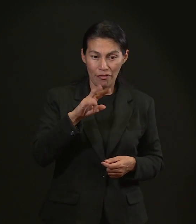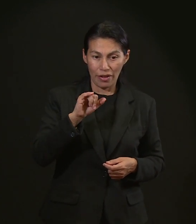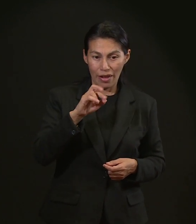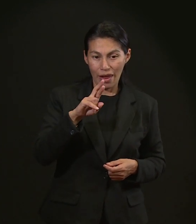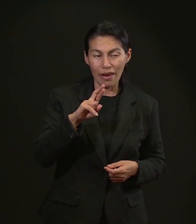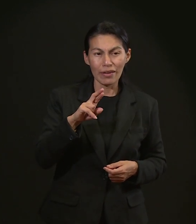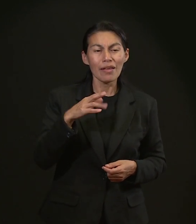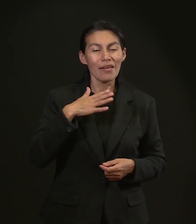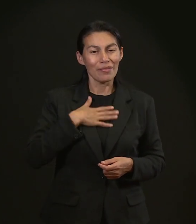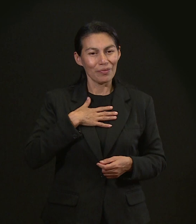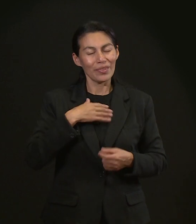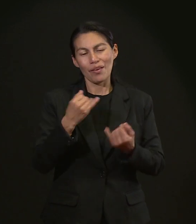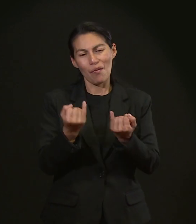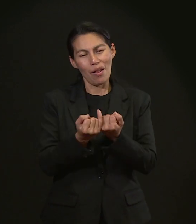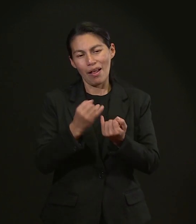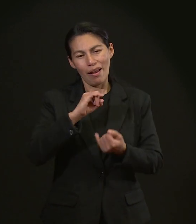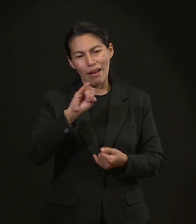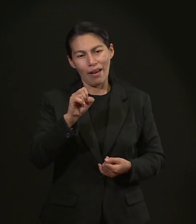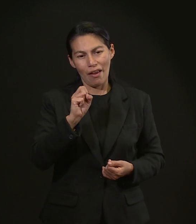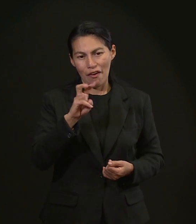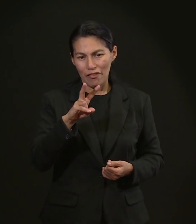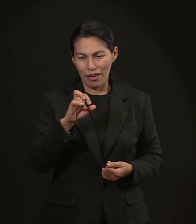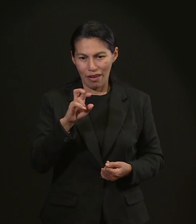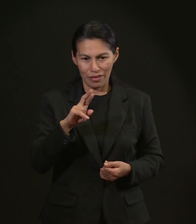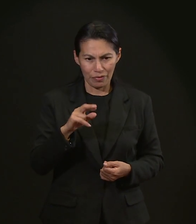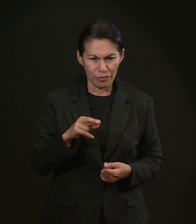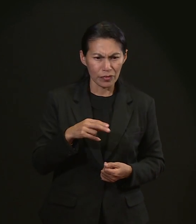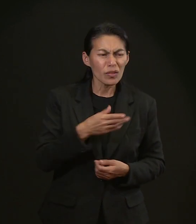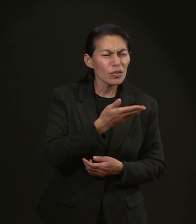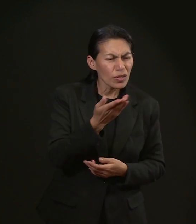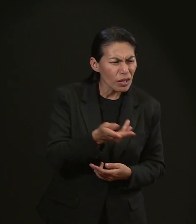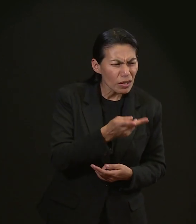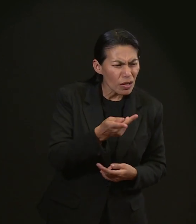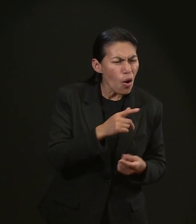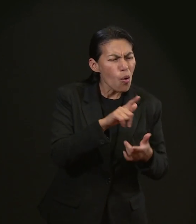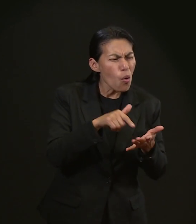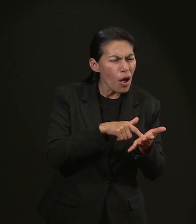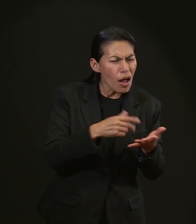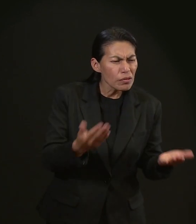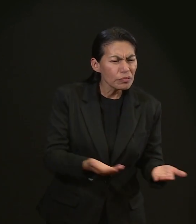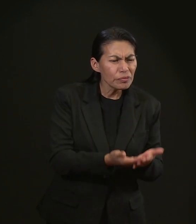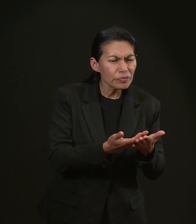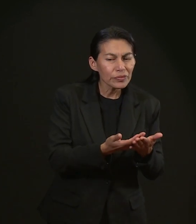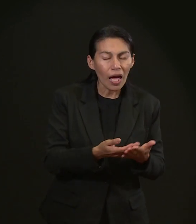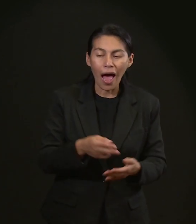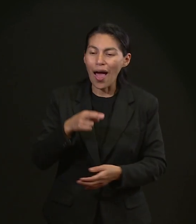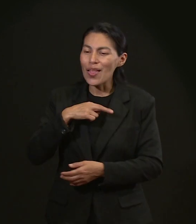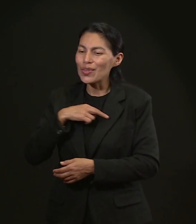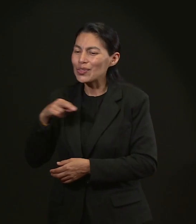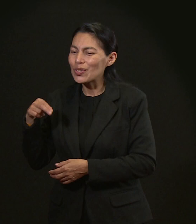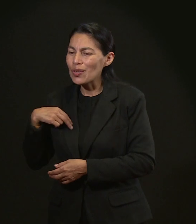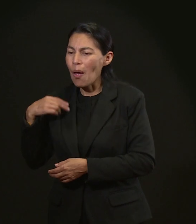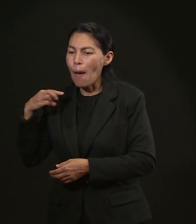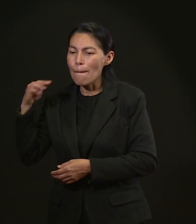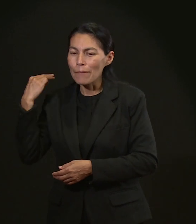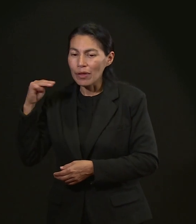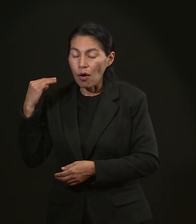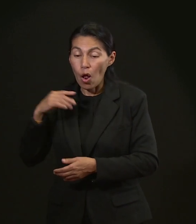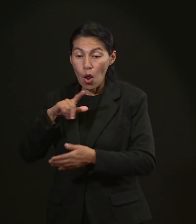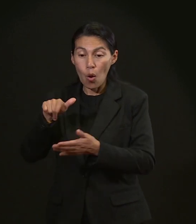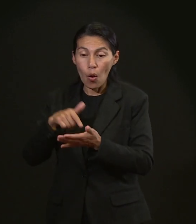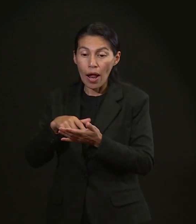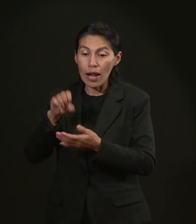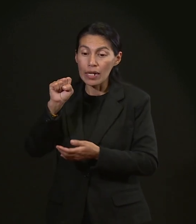servidor javier girar de dónde son ustedes pues nosotros somos originarios de michoacán de una